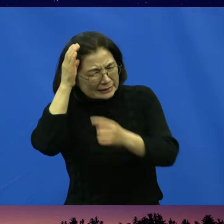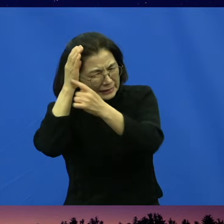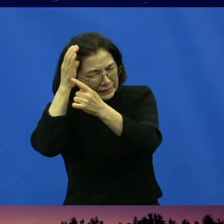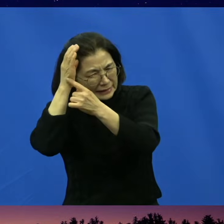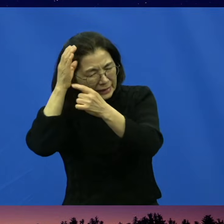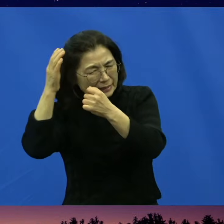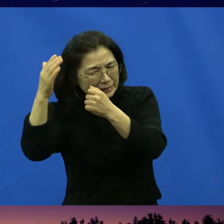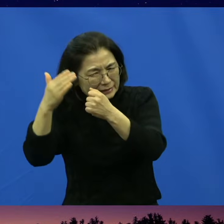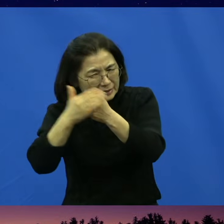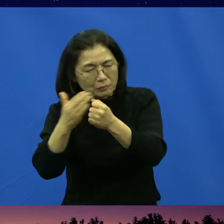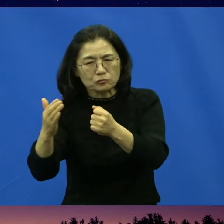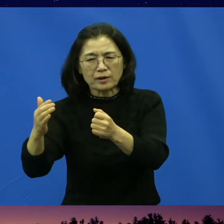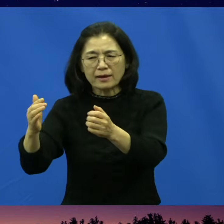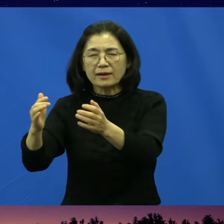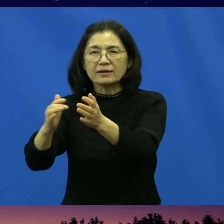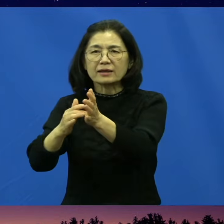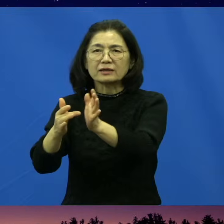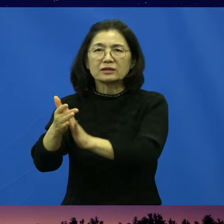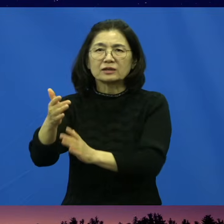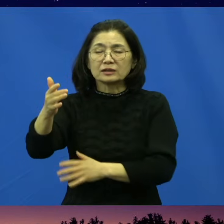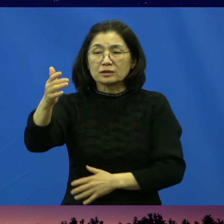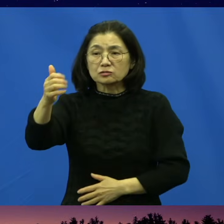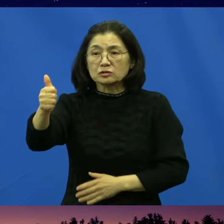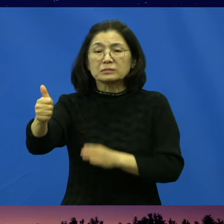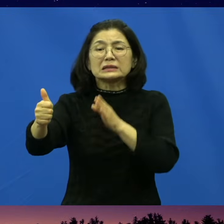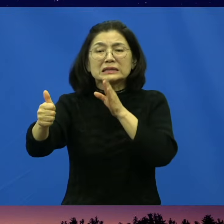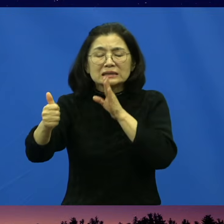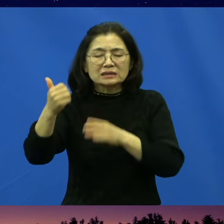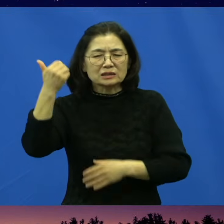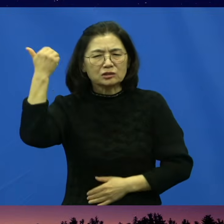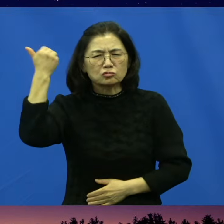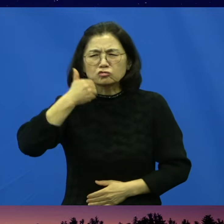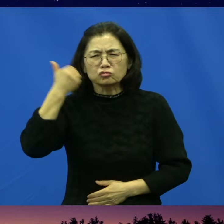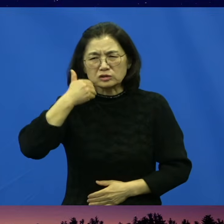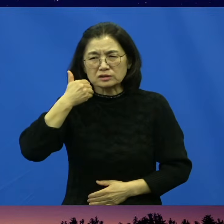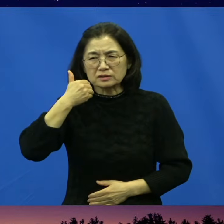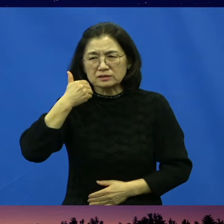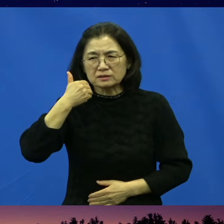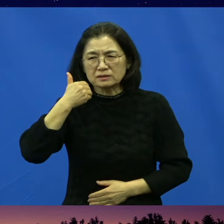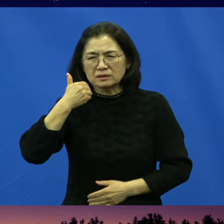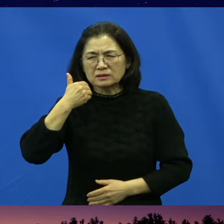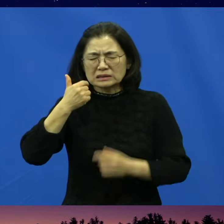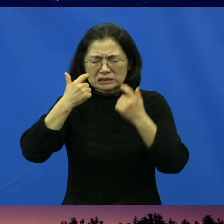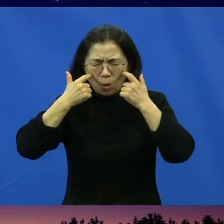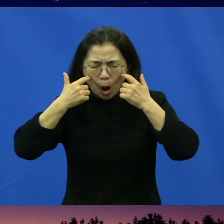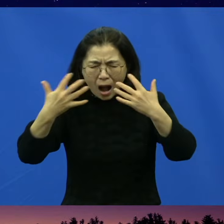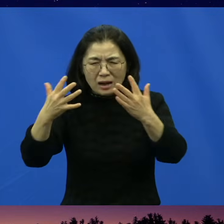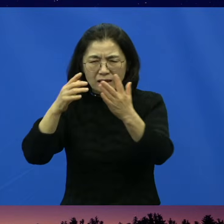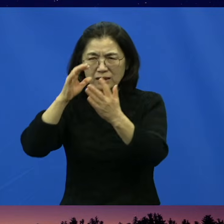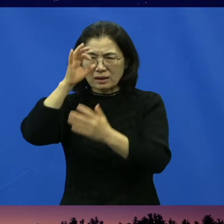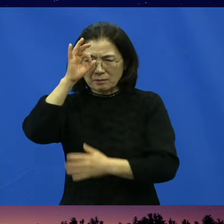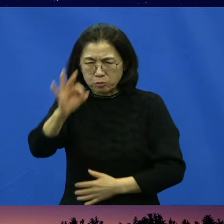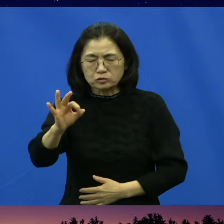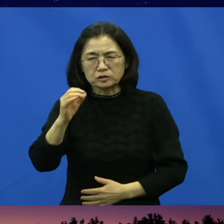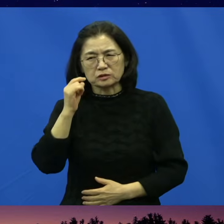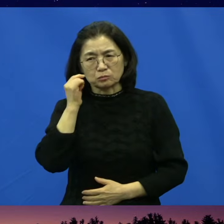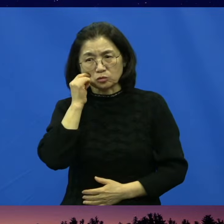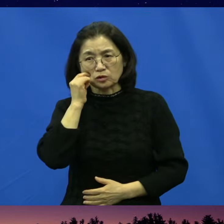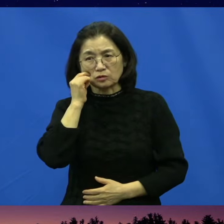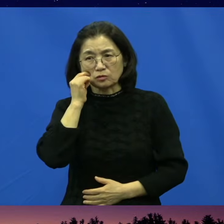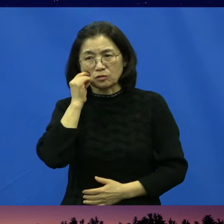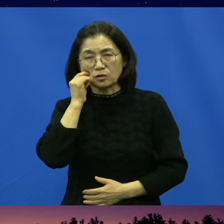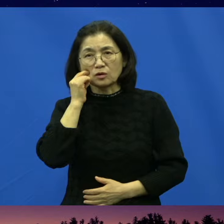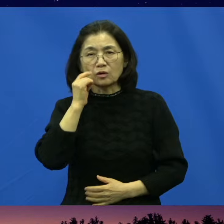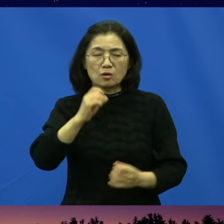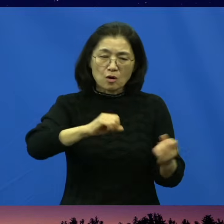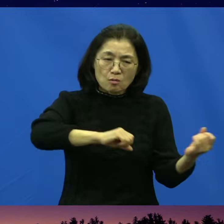것입니다. 예수님이 진짜 누구이신지, 십자가의 고난이 무엇인지, 부활의 승리가